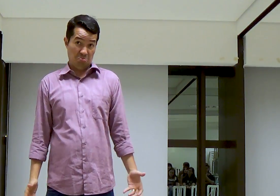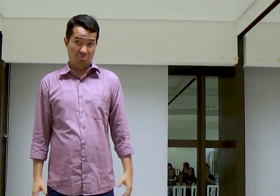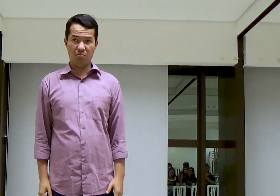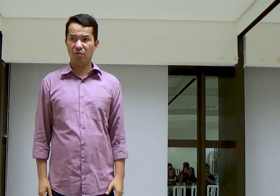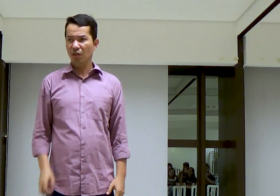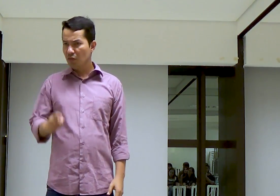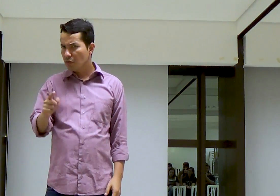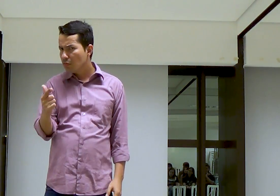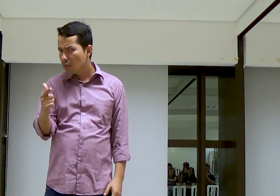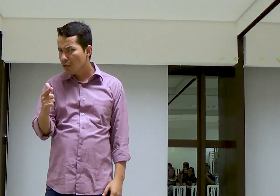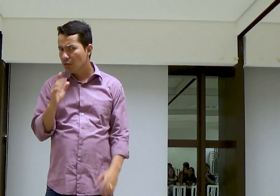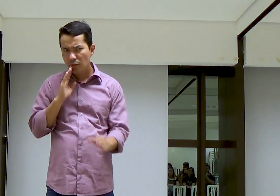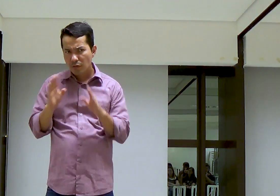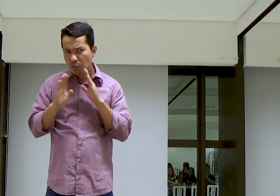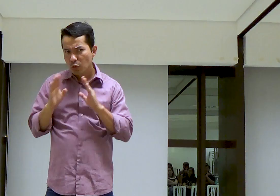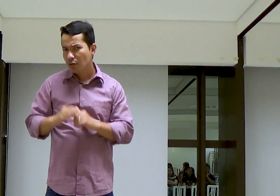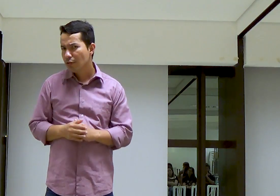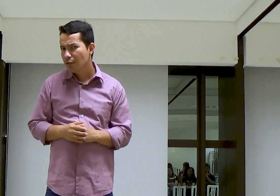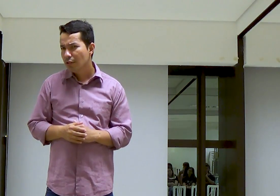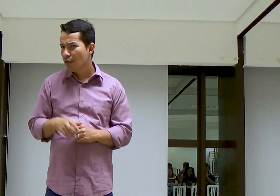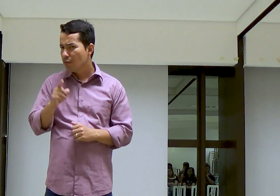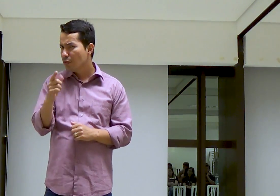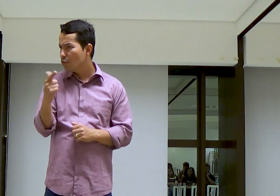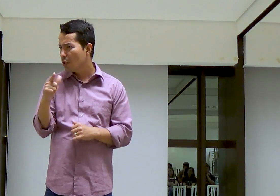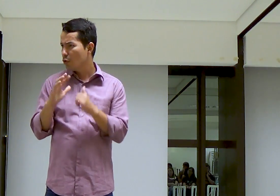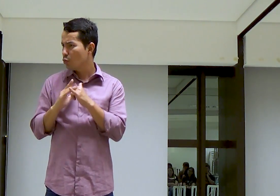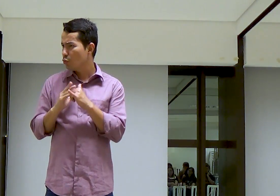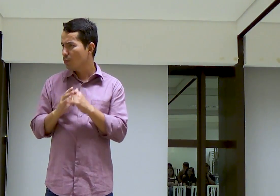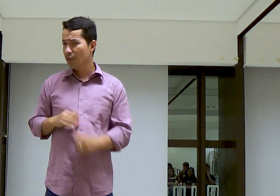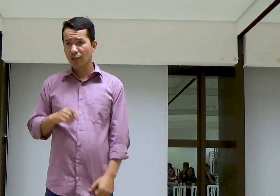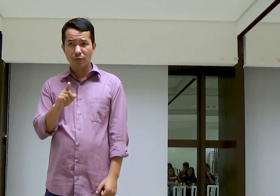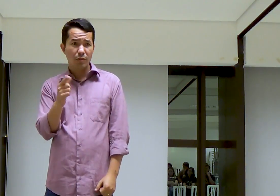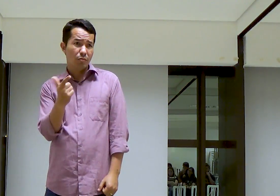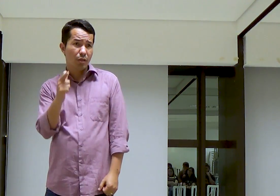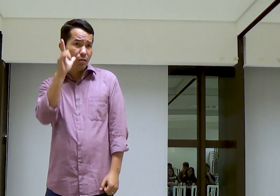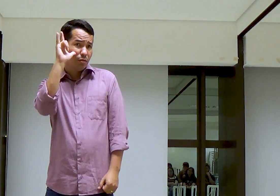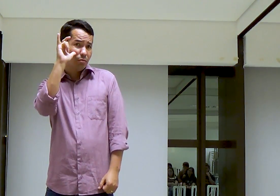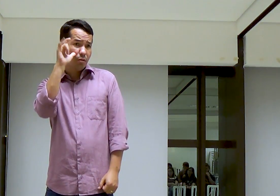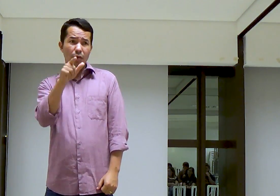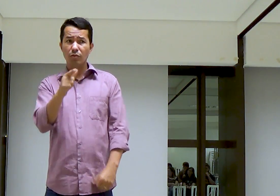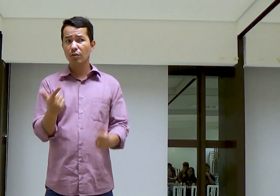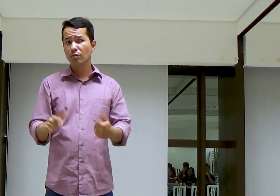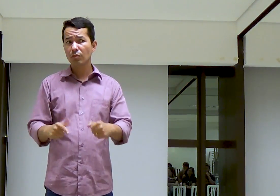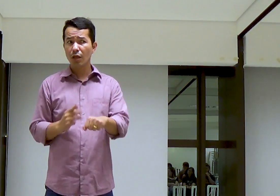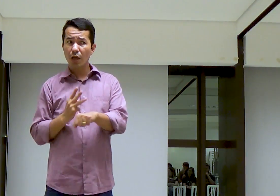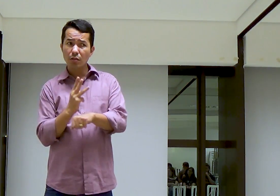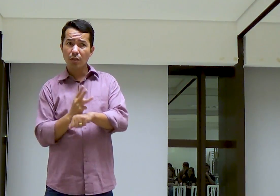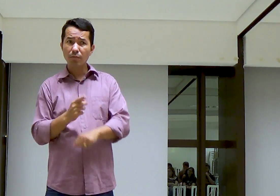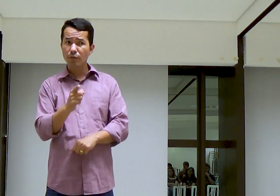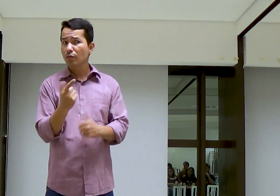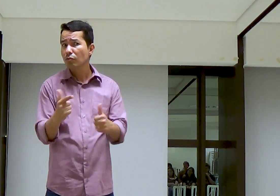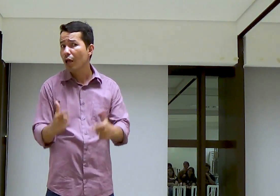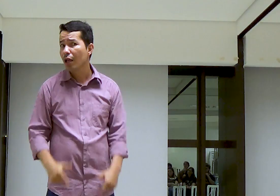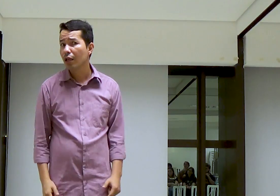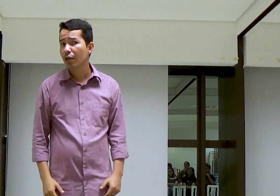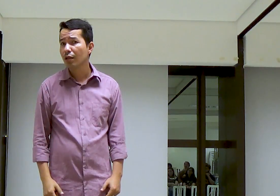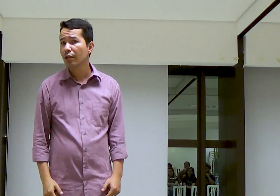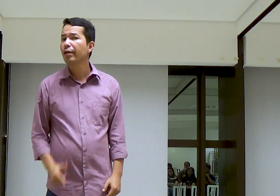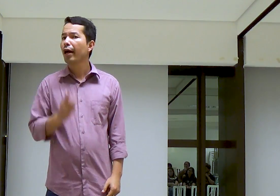usando outros meios, eu não sei. No Facebook, você tem Facebook, tem outras redes sociais,